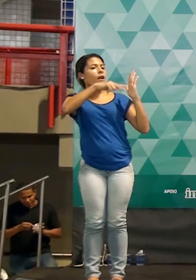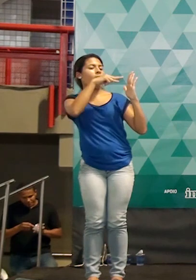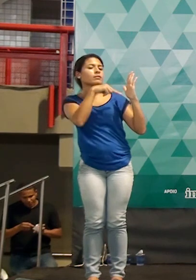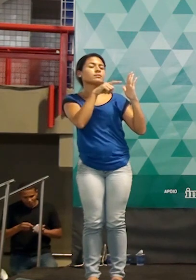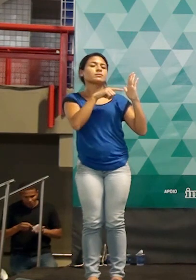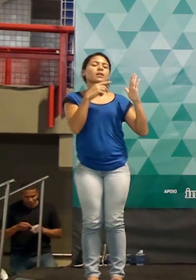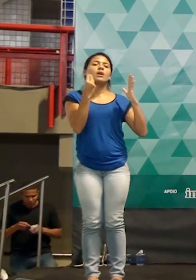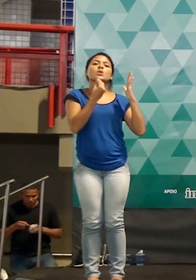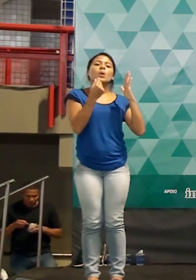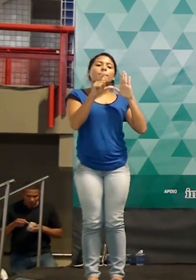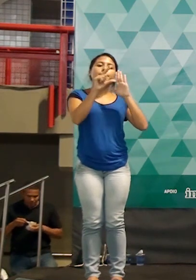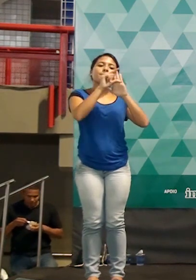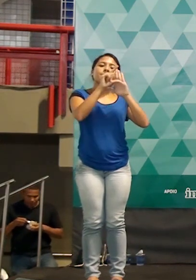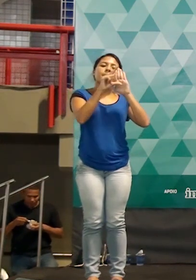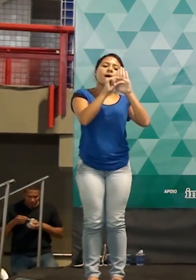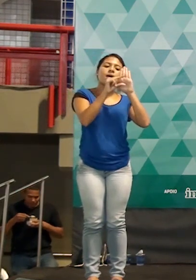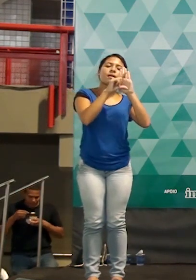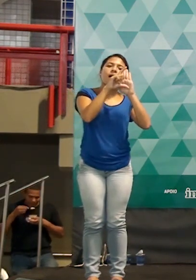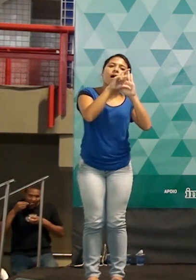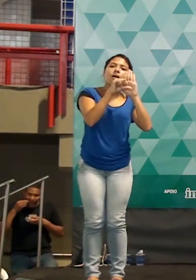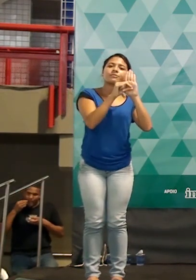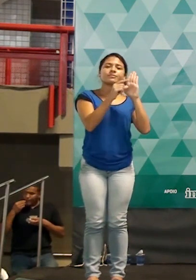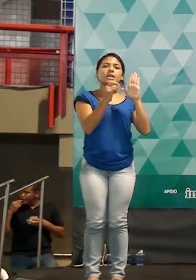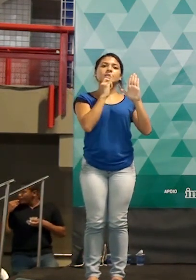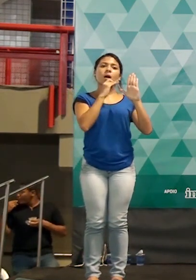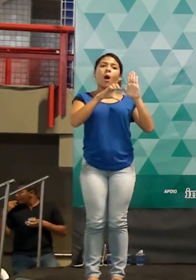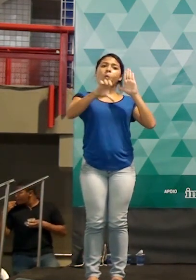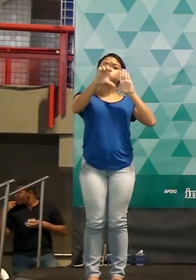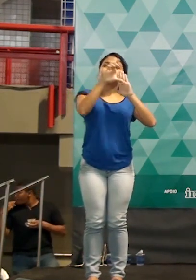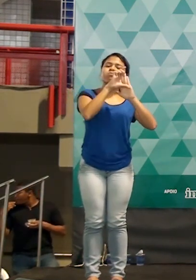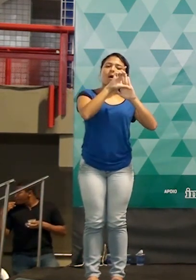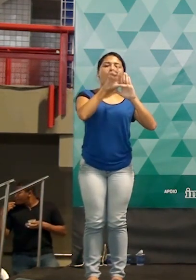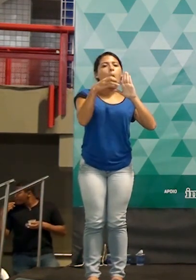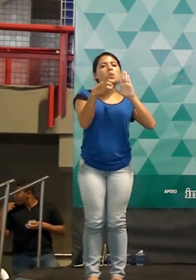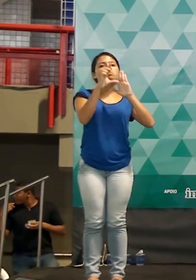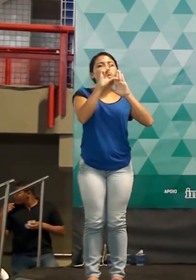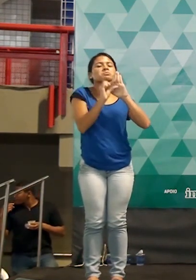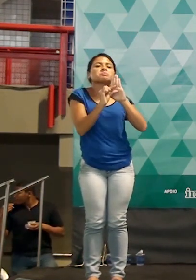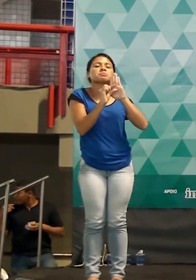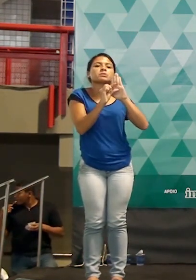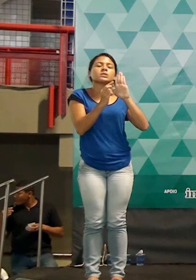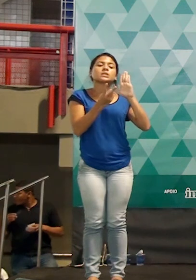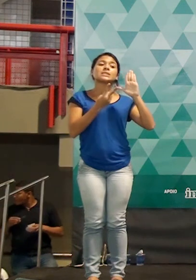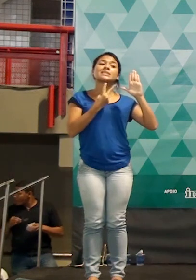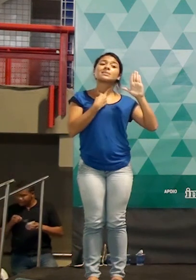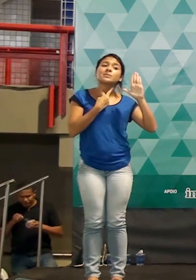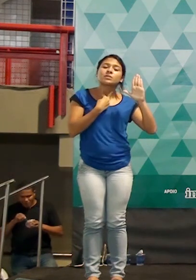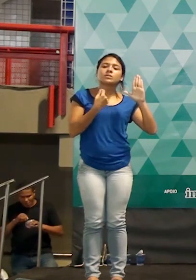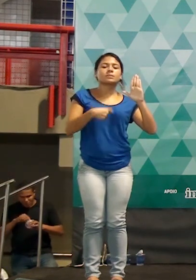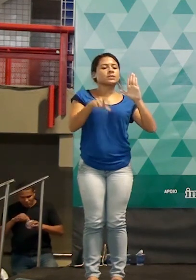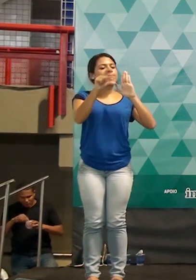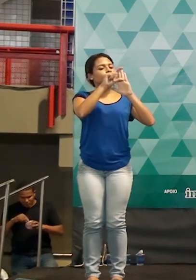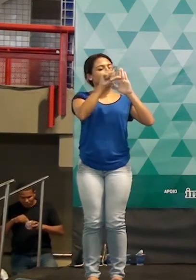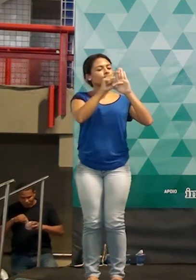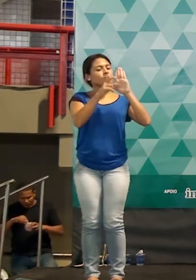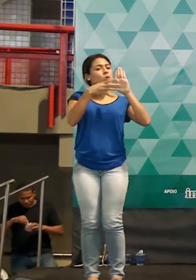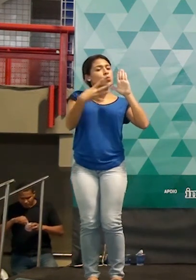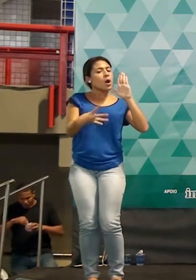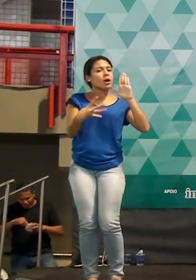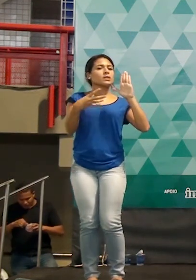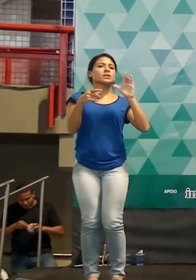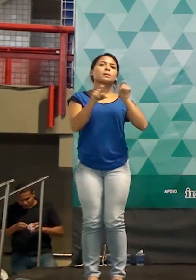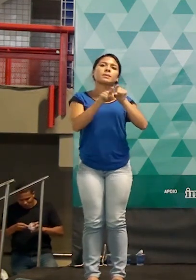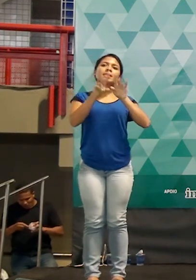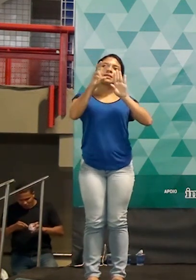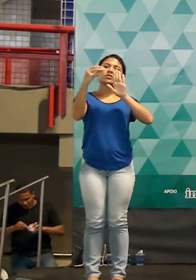tamanho do parágrafo, que um parágrafo não pode ser grande demais e o outro pequeno demais, que são 4 parágrafos, que não é para usar título, isso